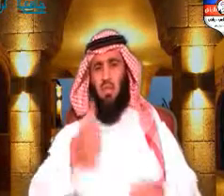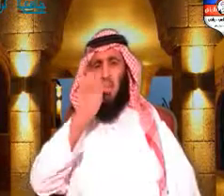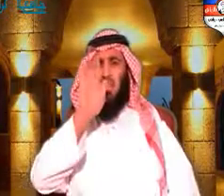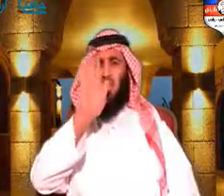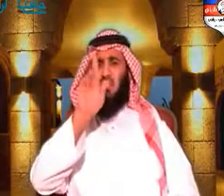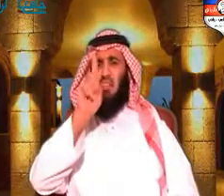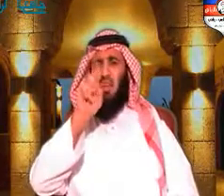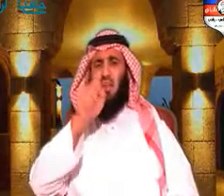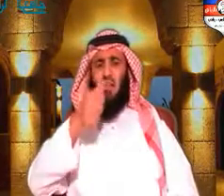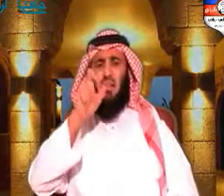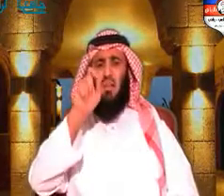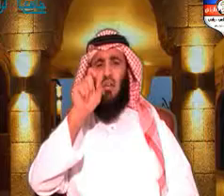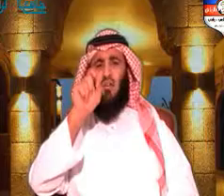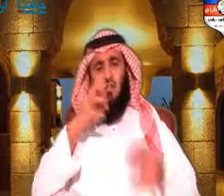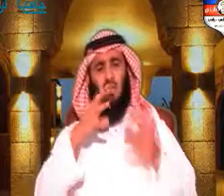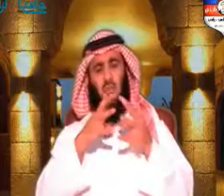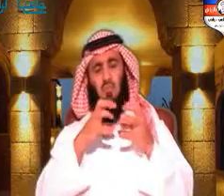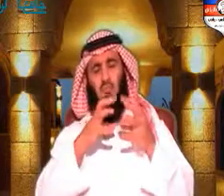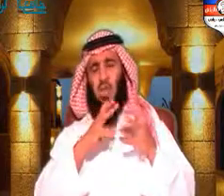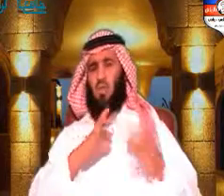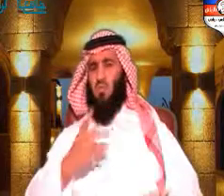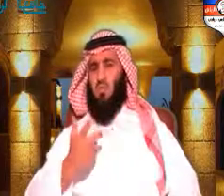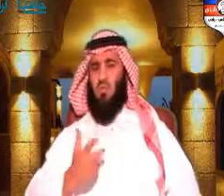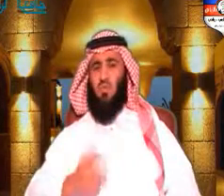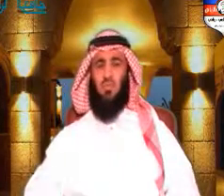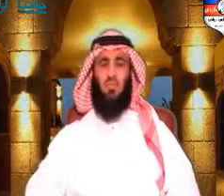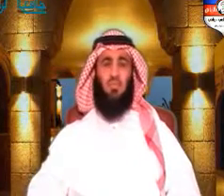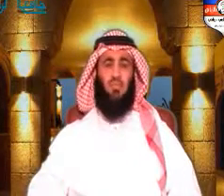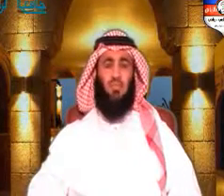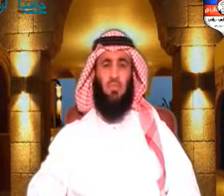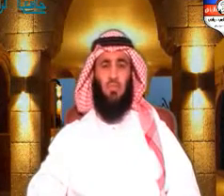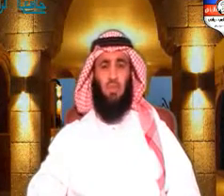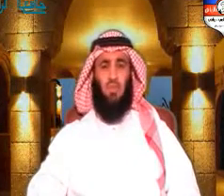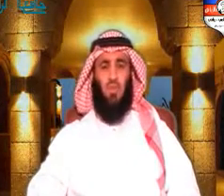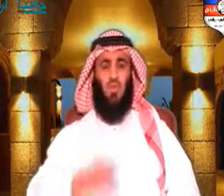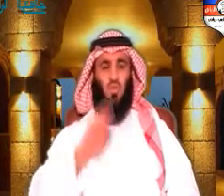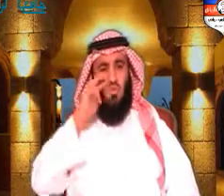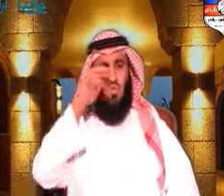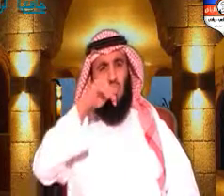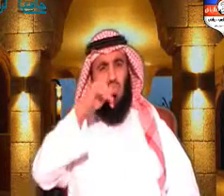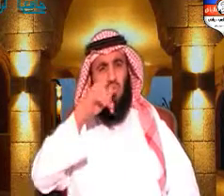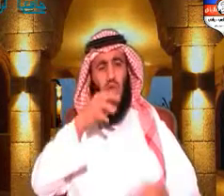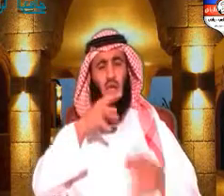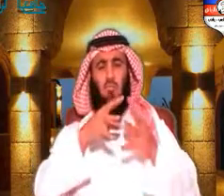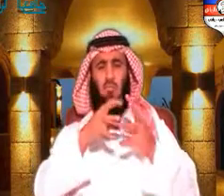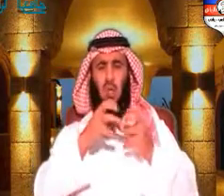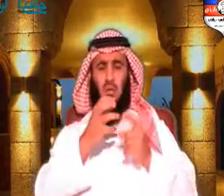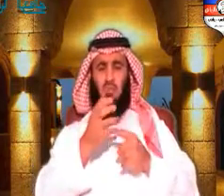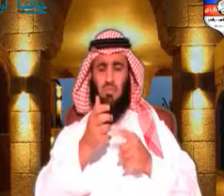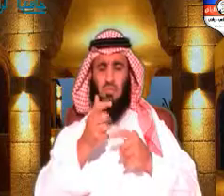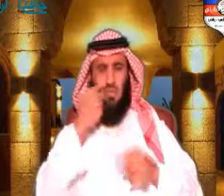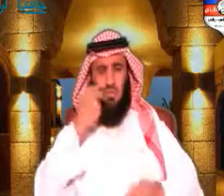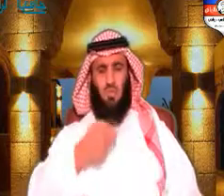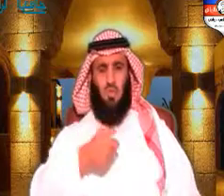وما هي والتبذير، وما هي مظاهره وآثاره؟ قال الإمام القرطبي